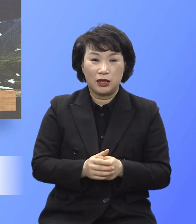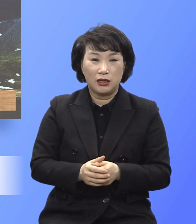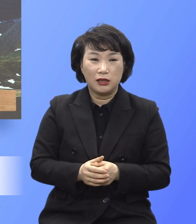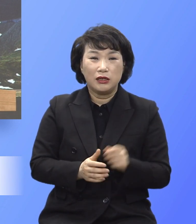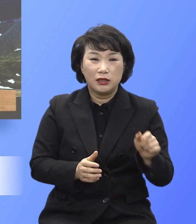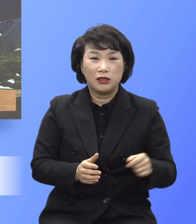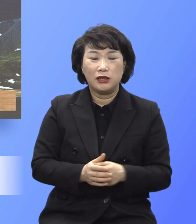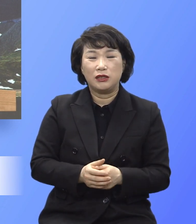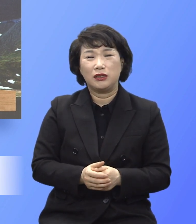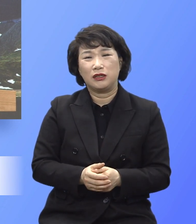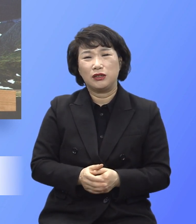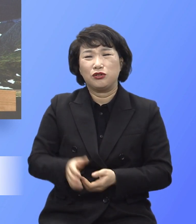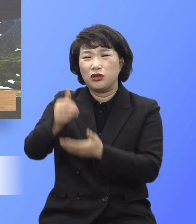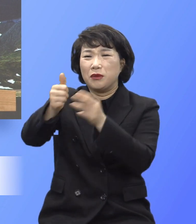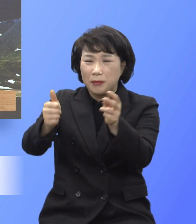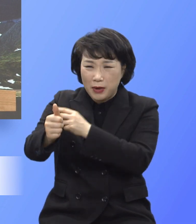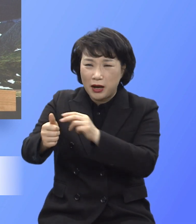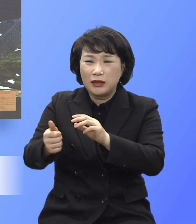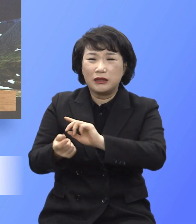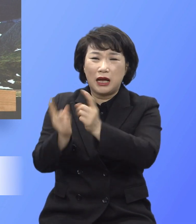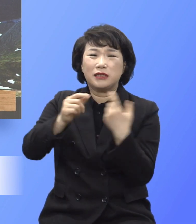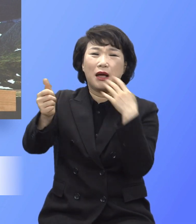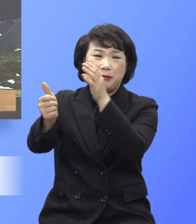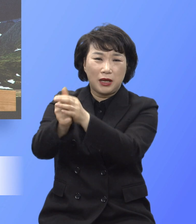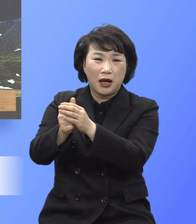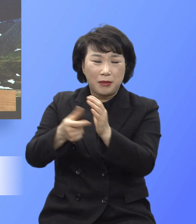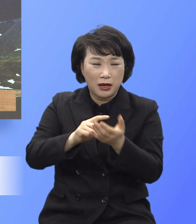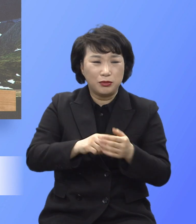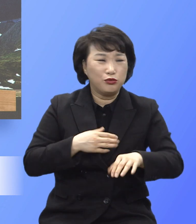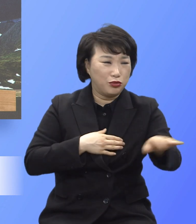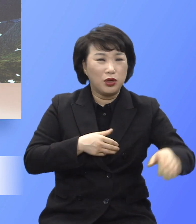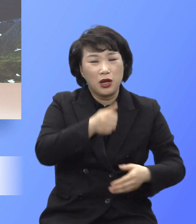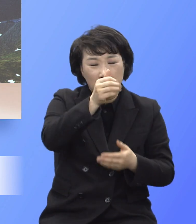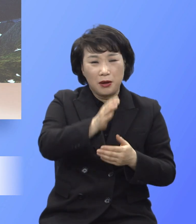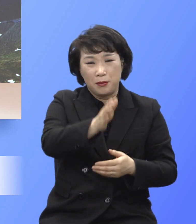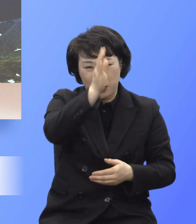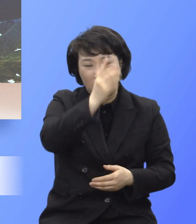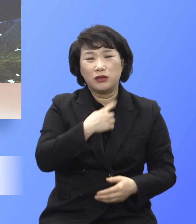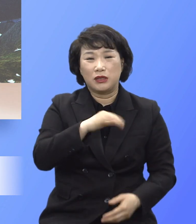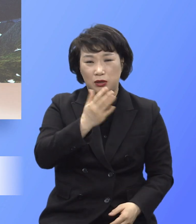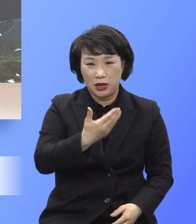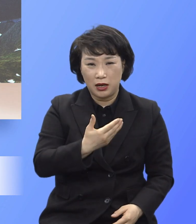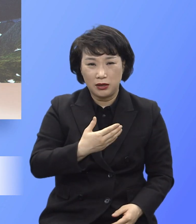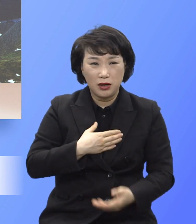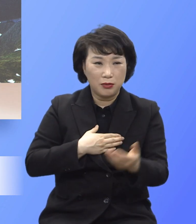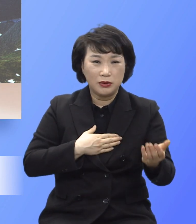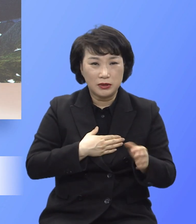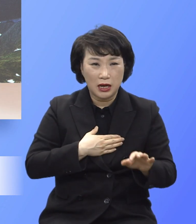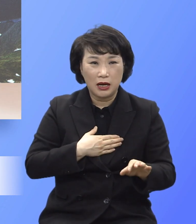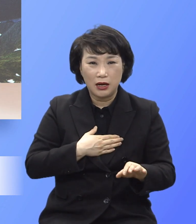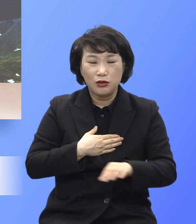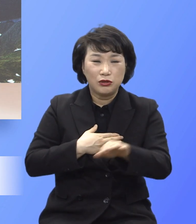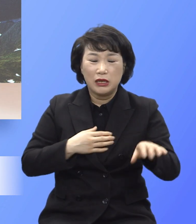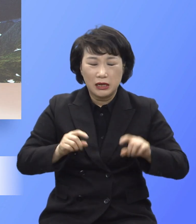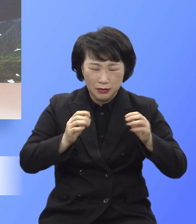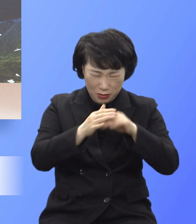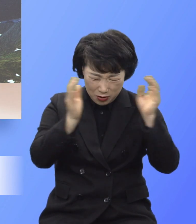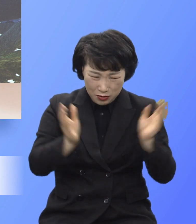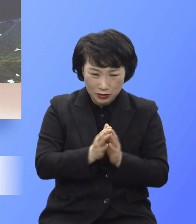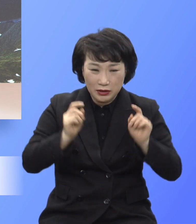안 될 만큼 질병이 있다는 증거요. 우리는 다양 같아도 그렇다하여 각기 지길로